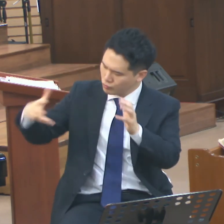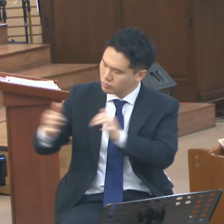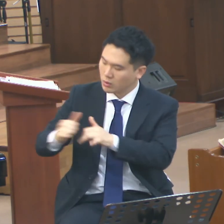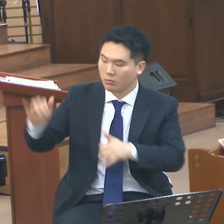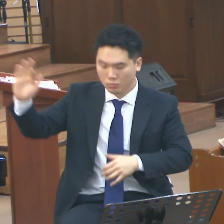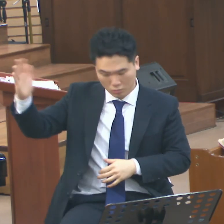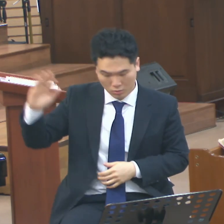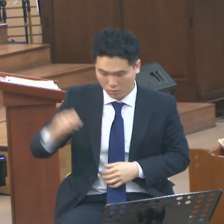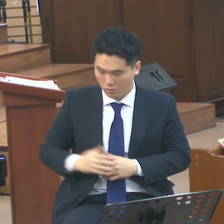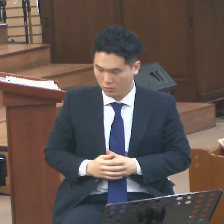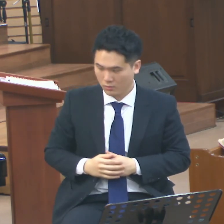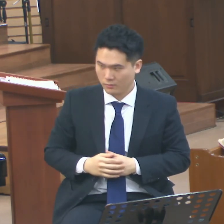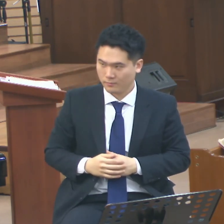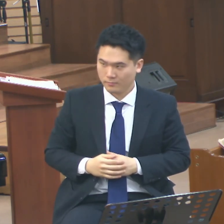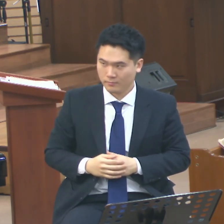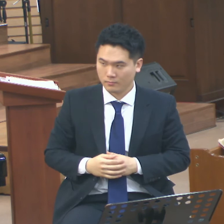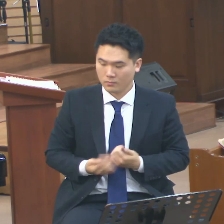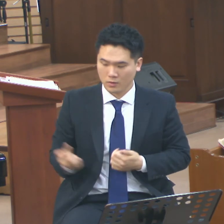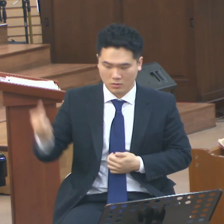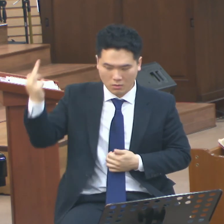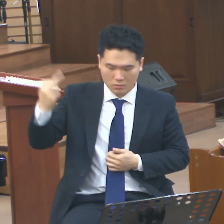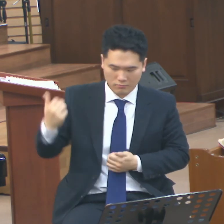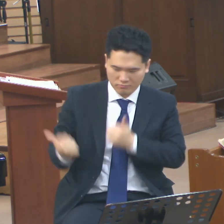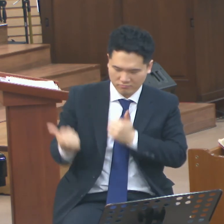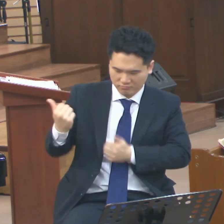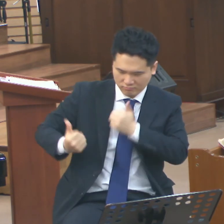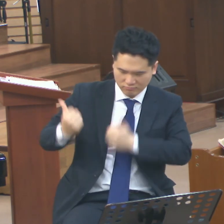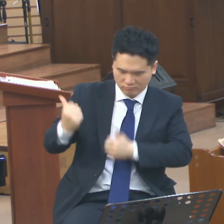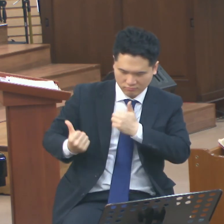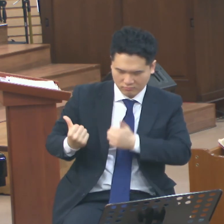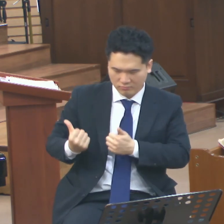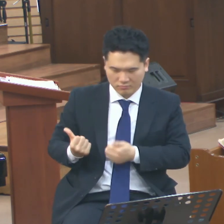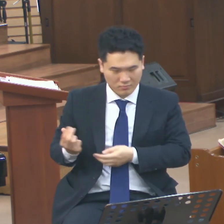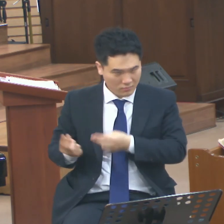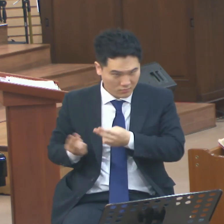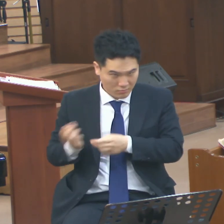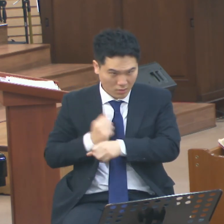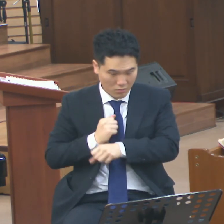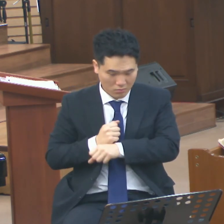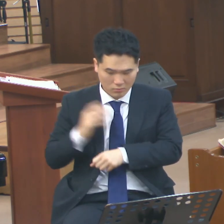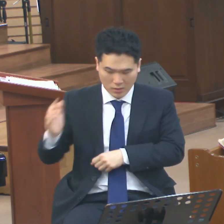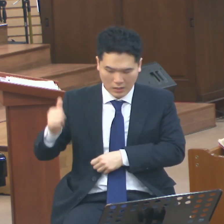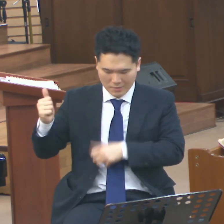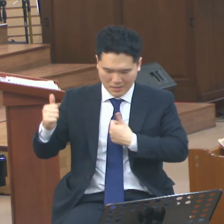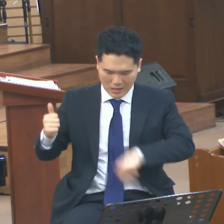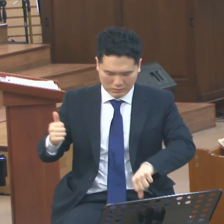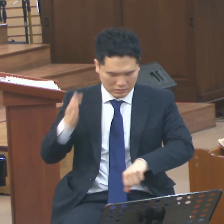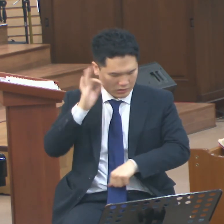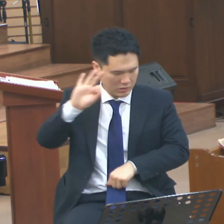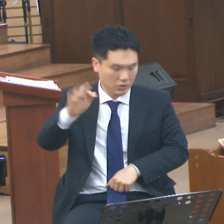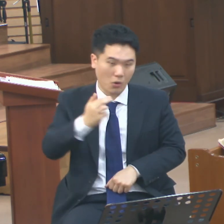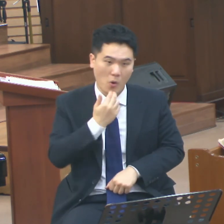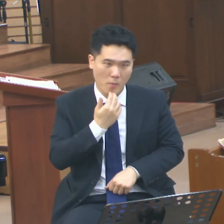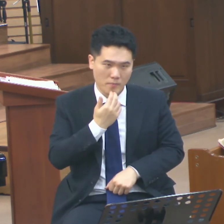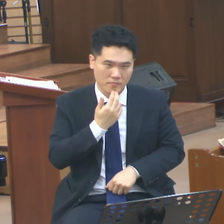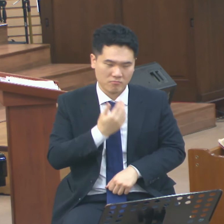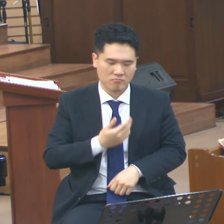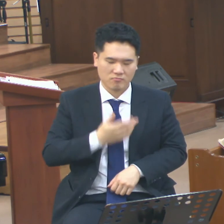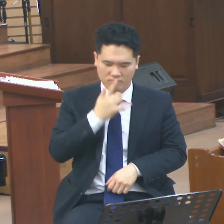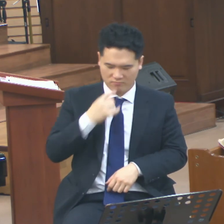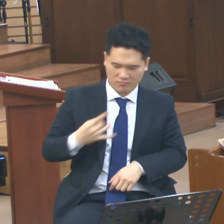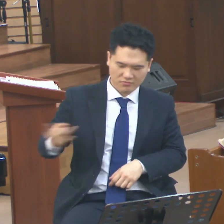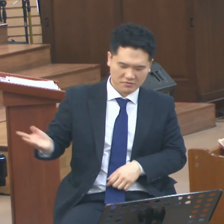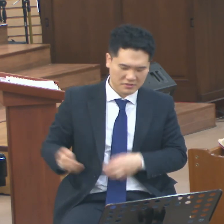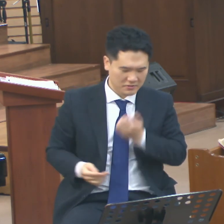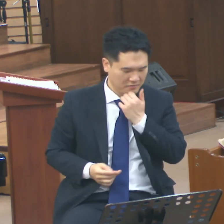형을 그냥 형으로 보고 경쟁상대로 보고 하나님의 아들로 보지 않으므로 거칠고 비난하는 말을 쉽게